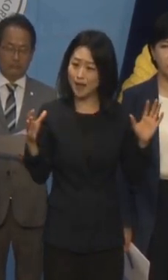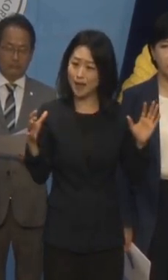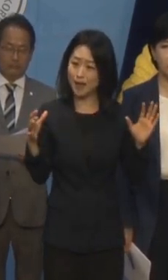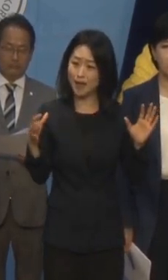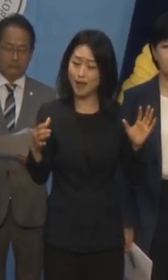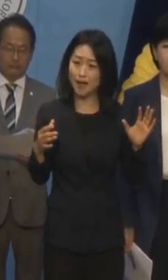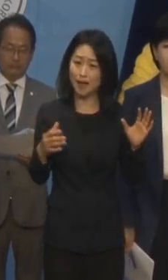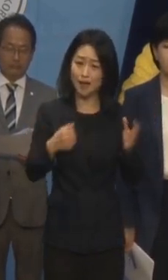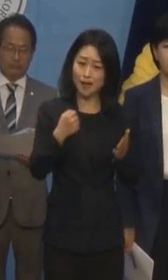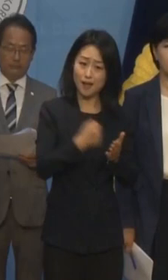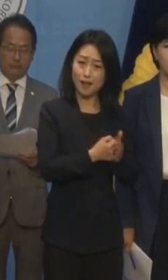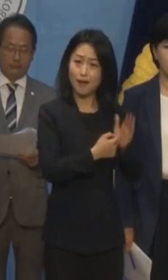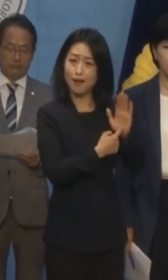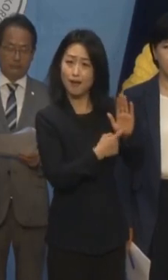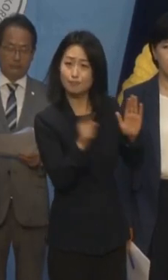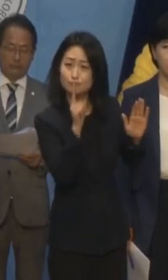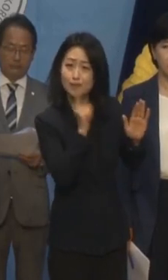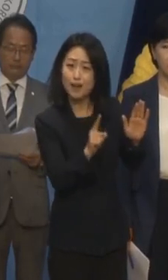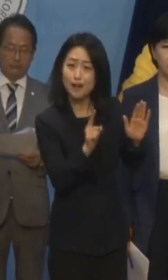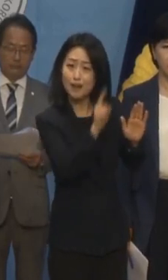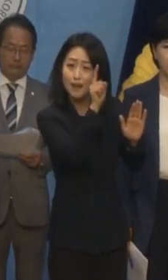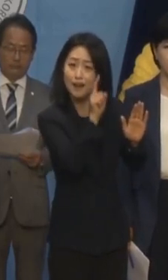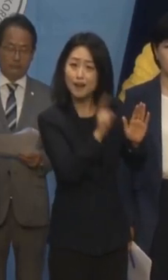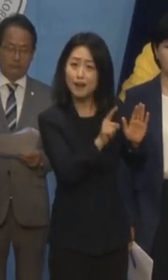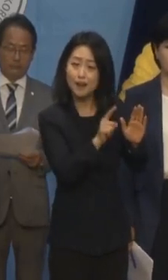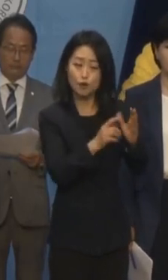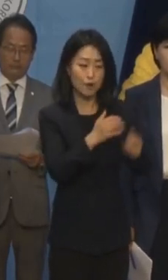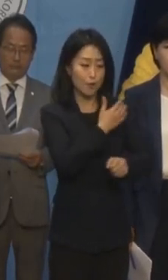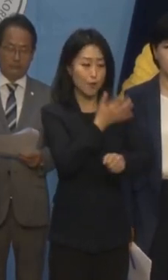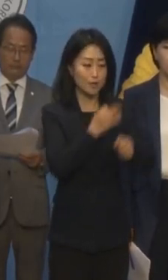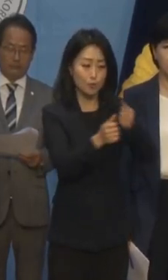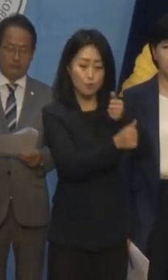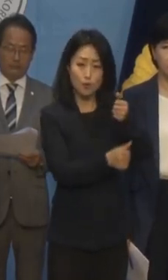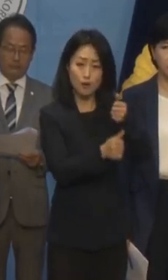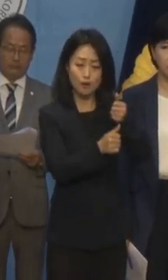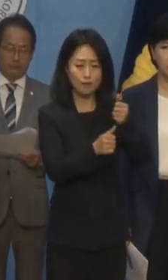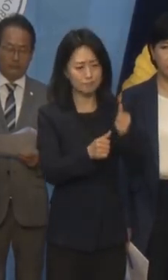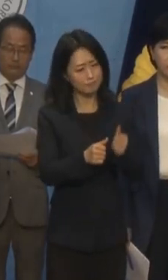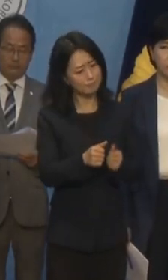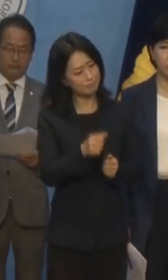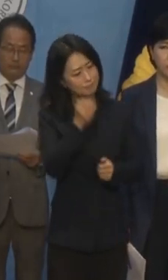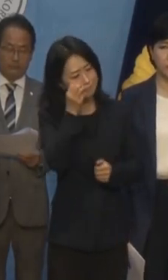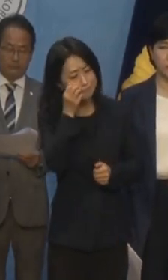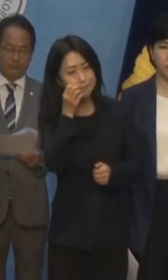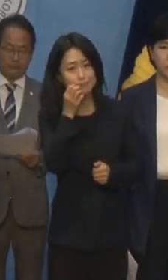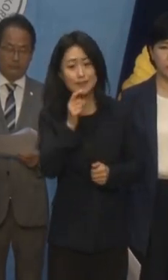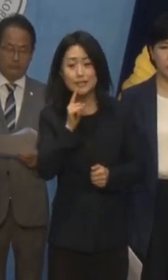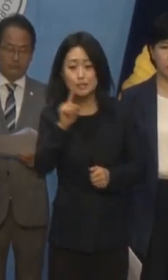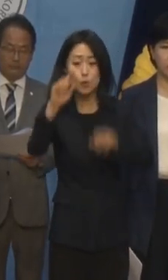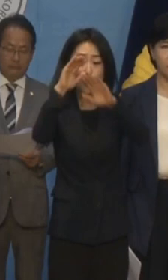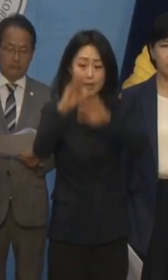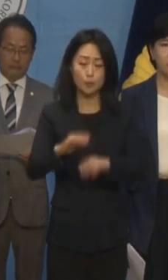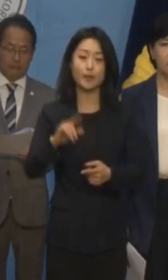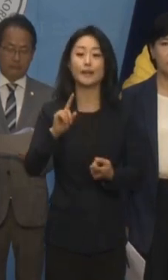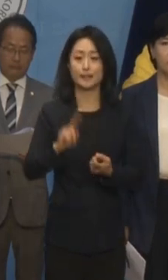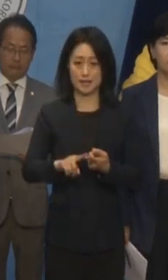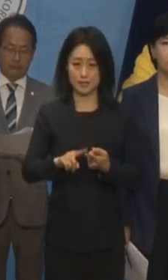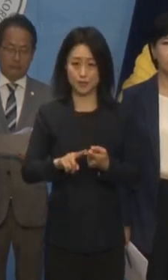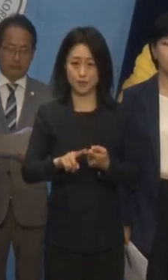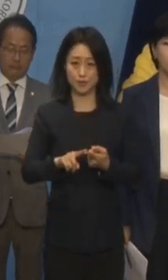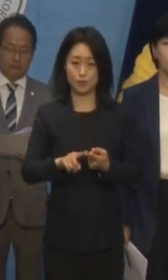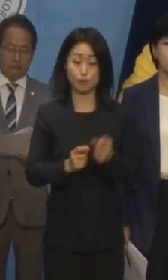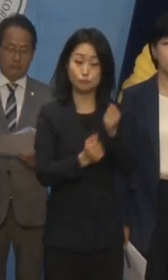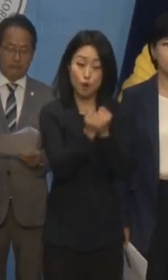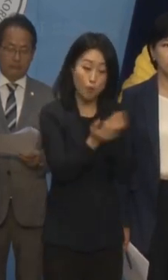이렇게 단정을 했습니까? 권익위는 이러한 합리적 의심의 기초에 신고된 사항에 대해서